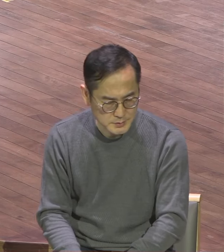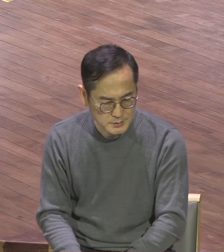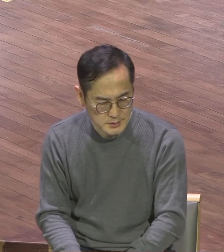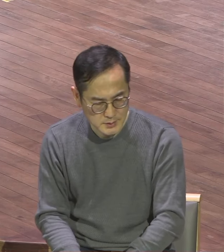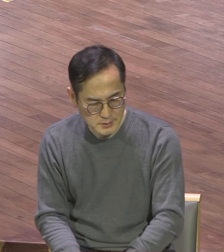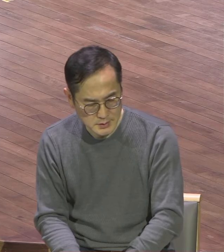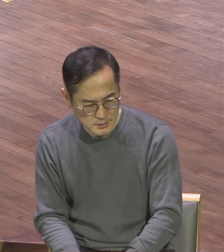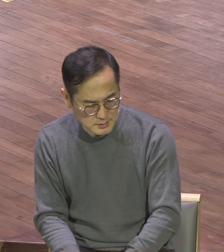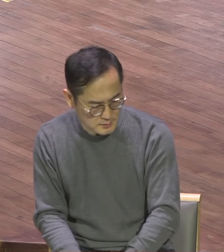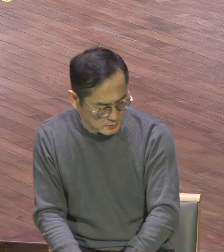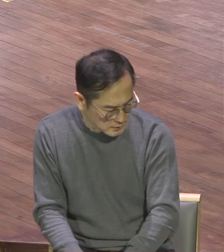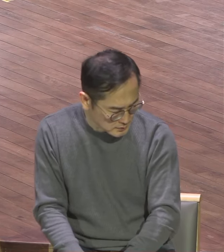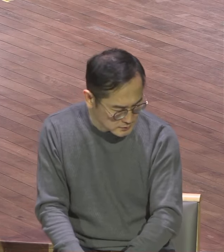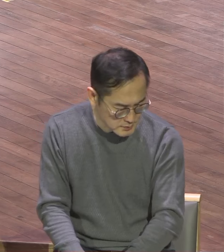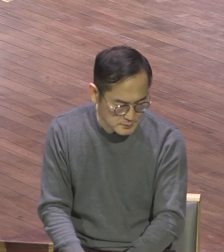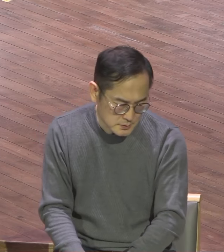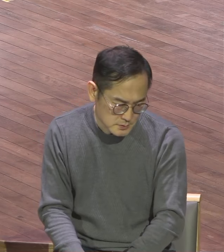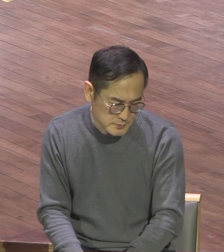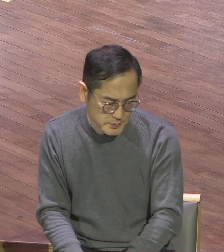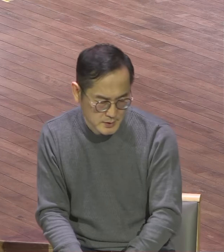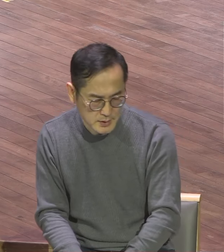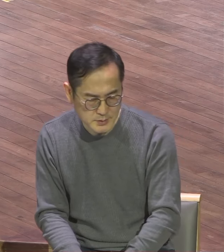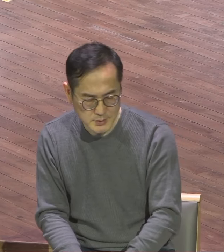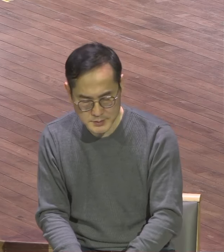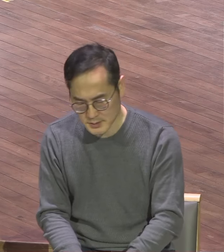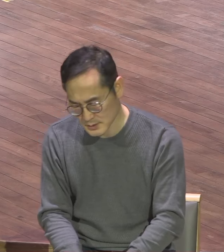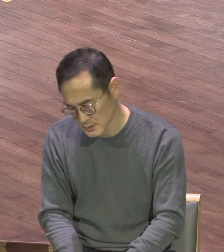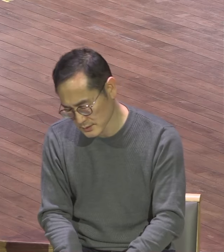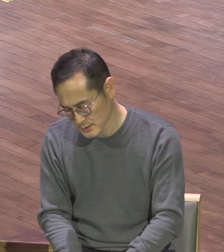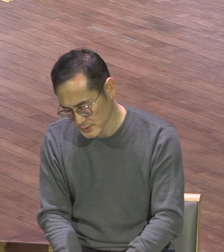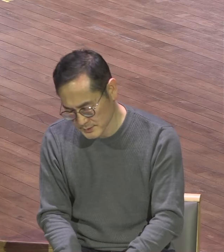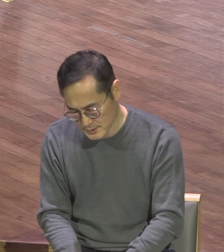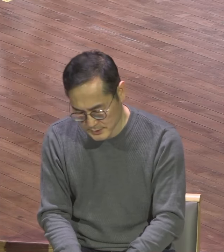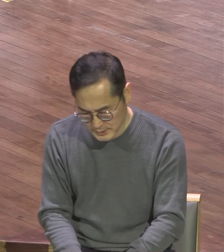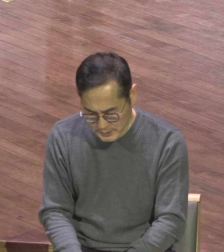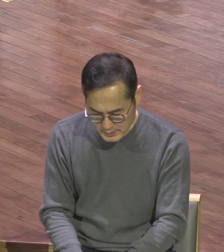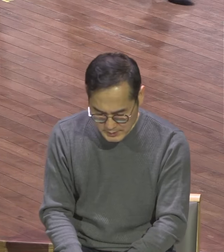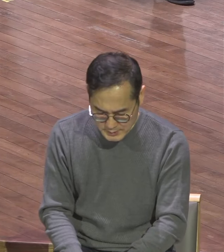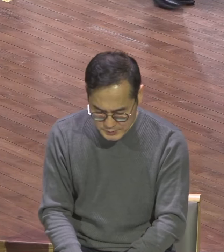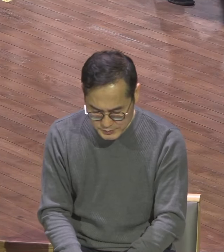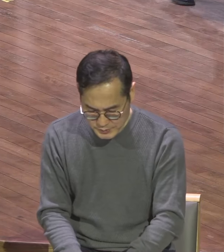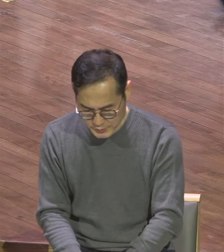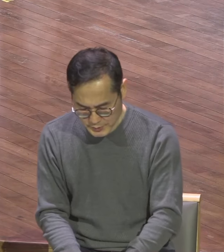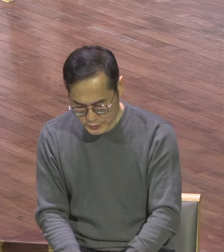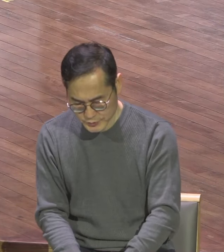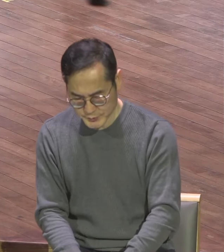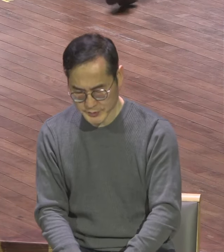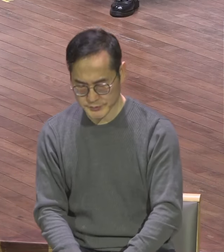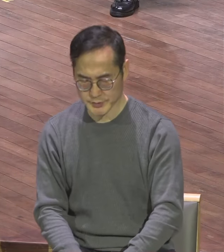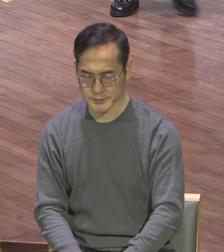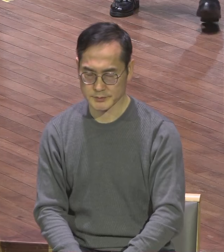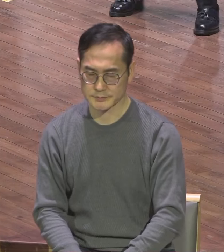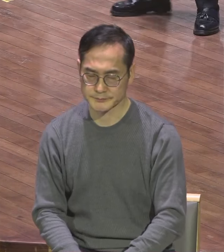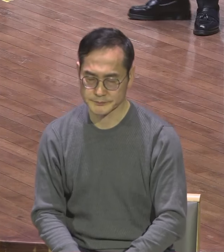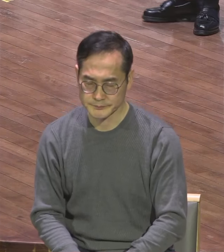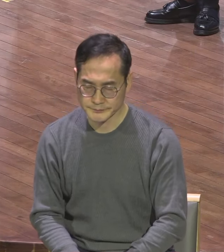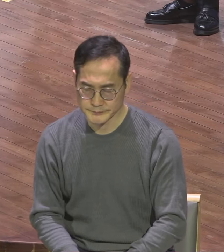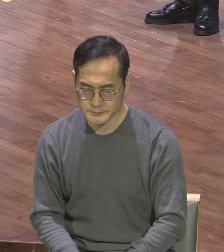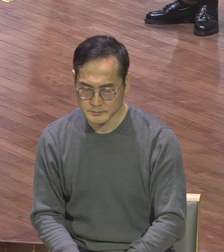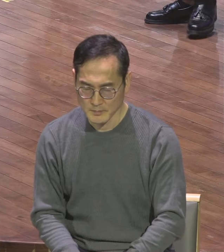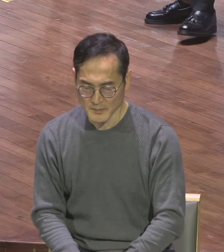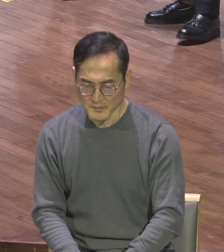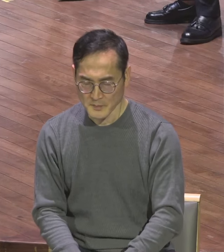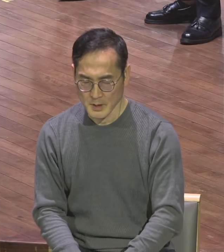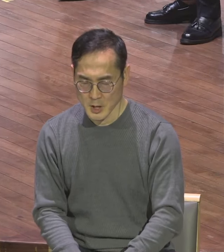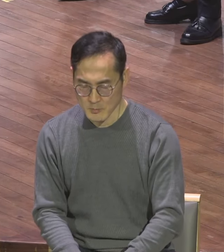넓혀 응답을 받게 하여 주옵소서. 얼마나 말씀이 우리의 삶 속에서 새롭게 들려지고 새롭게 성취되는